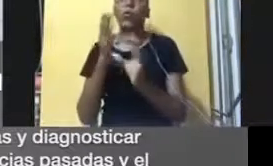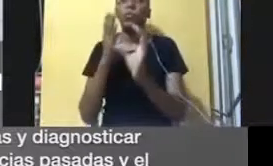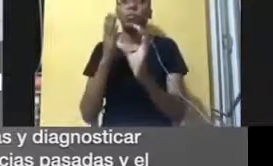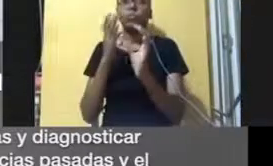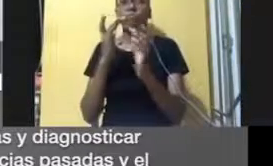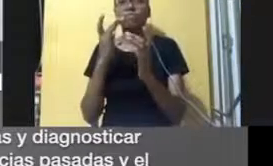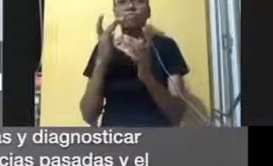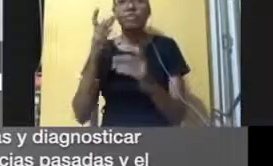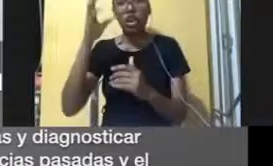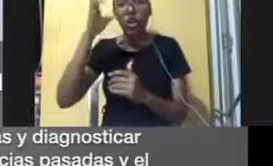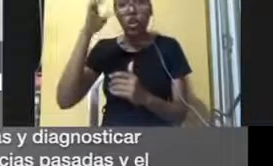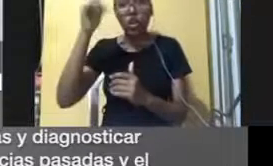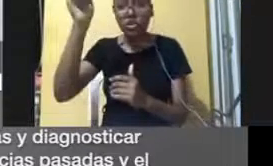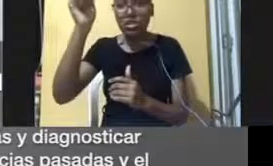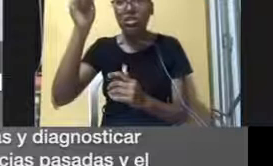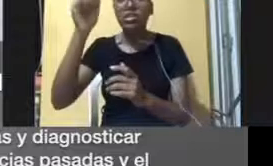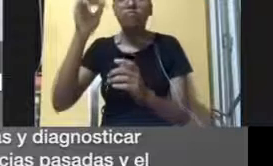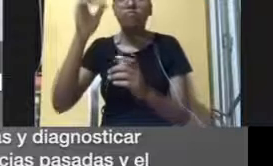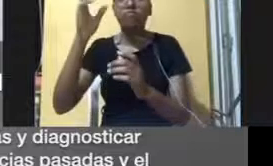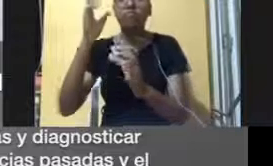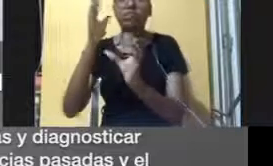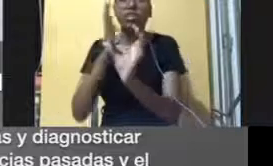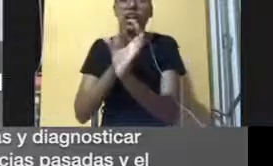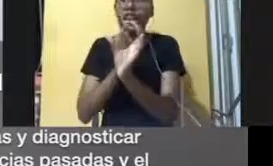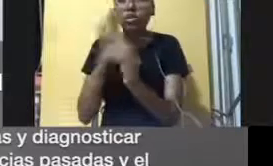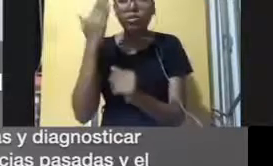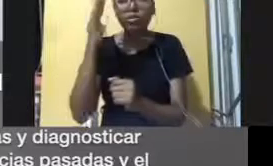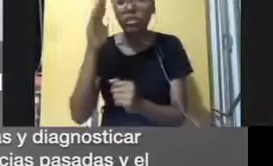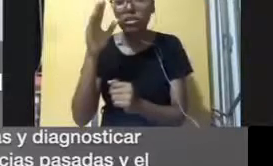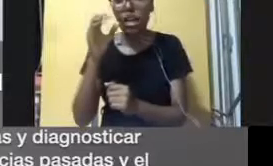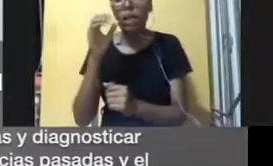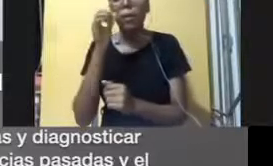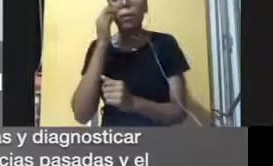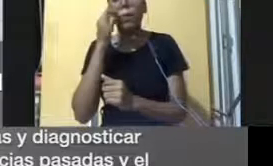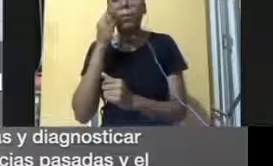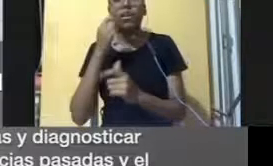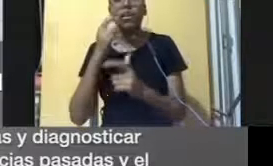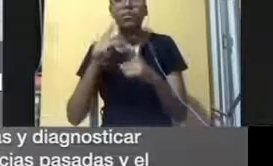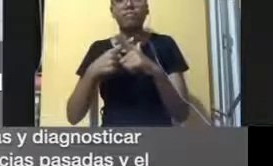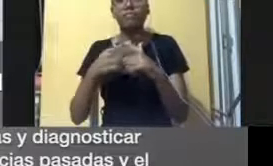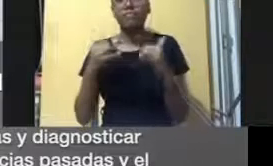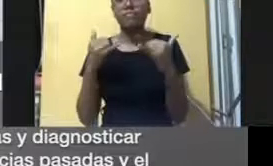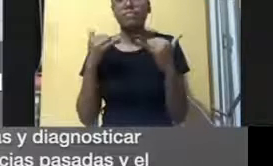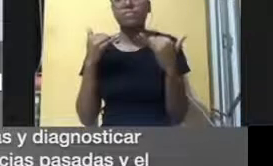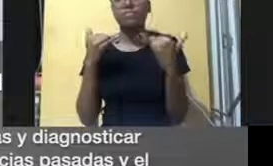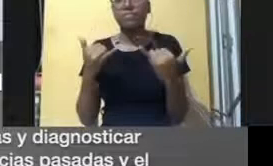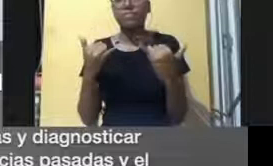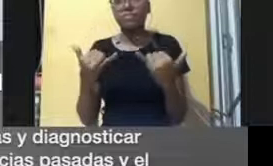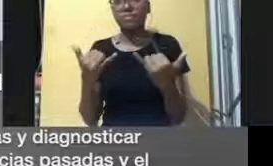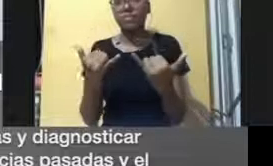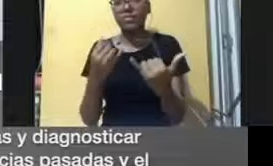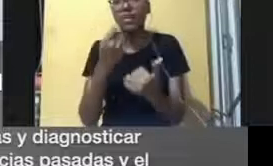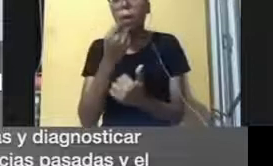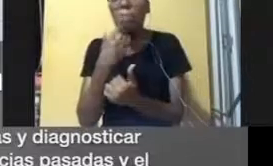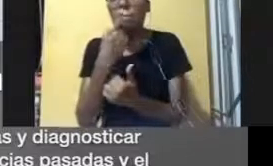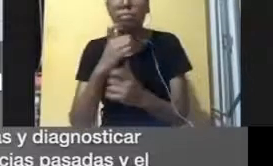persona sorda, que ahora tenemos un diagnóstico y hasta medicamos a las personas sordas cuando al final no